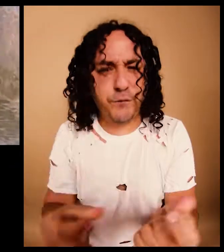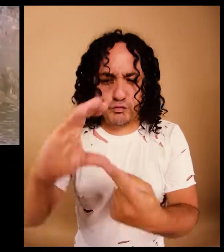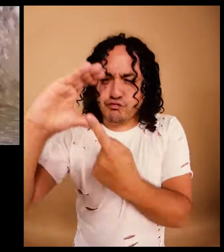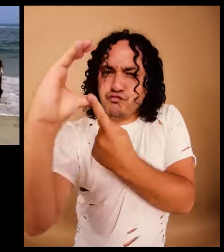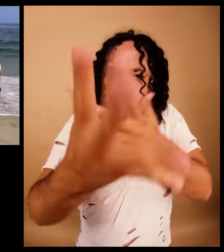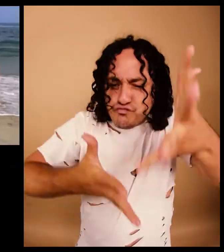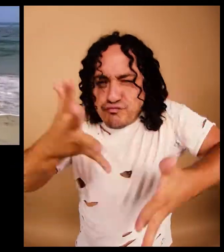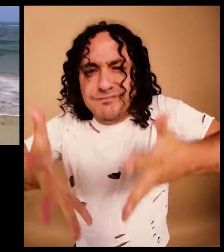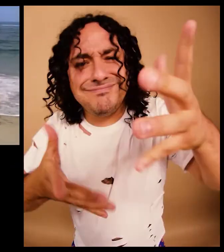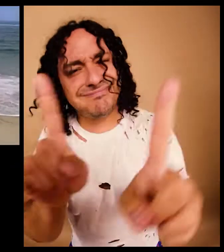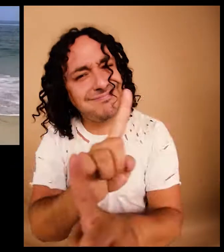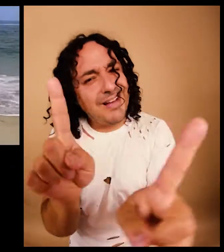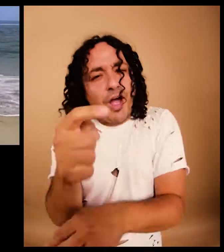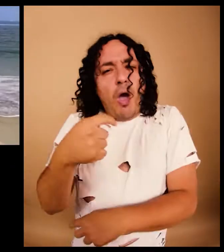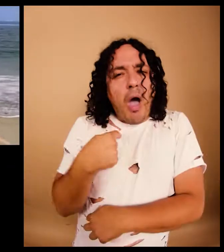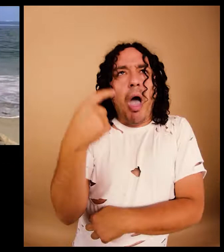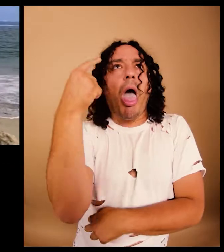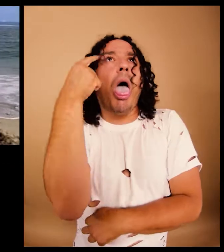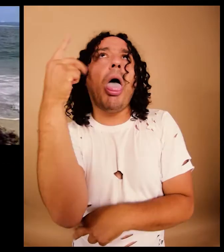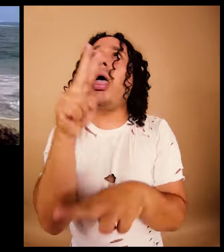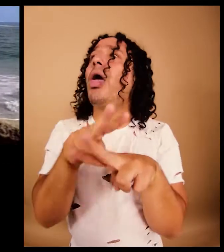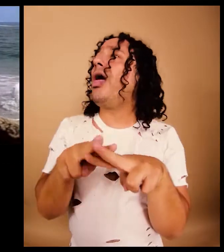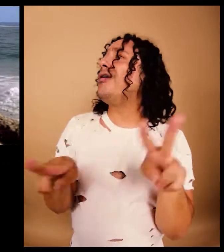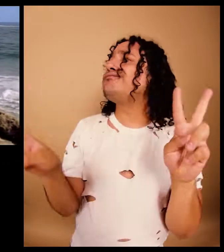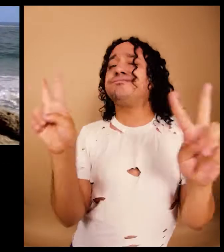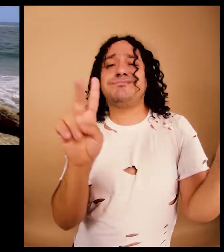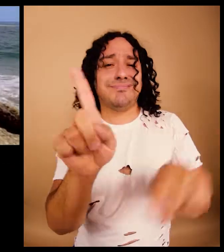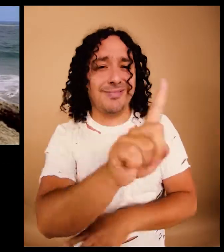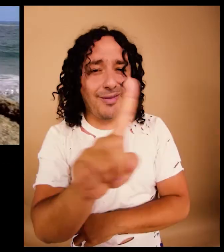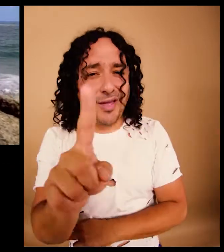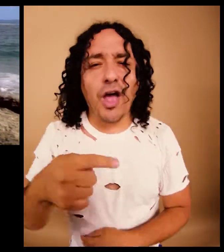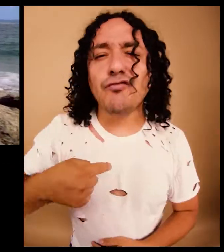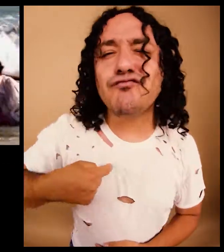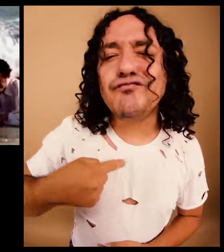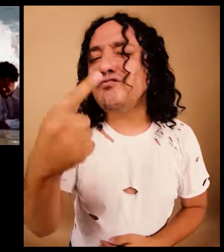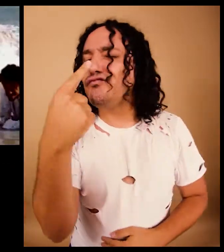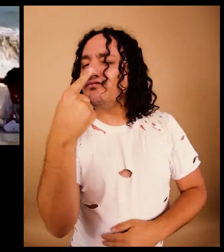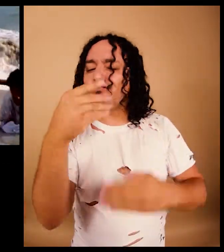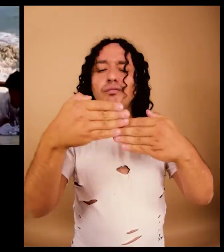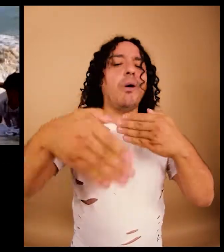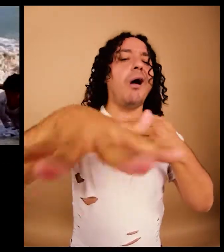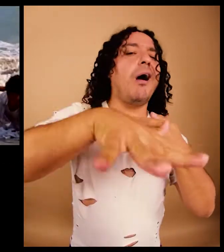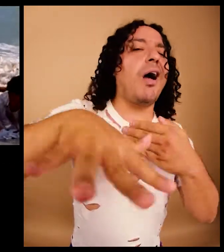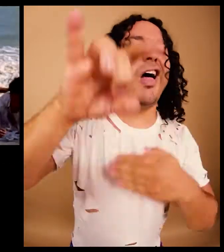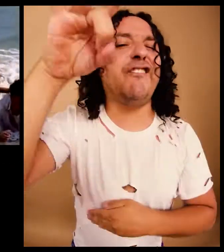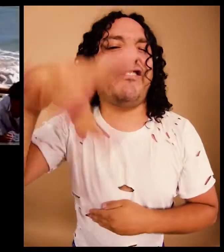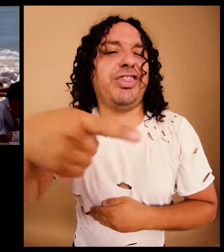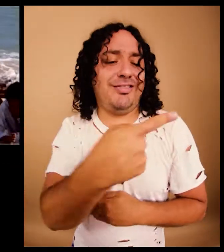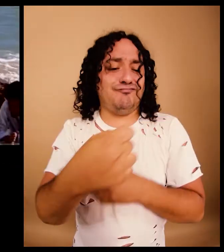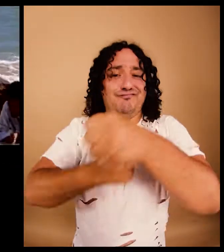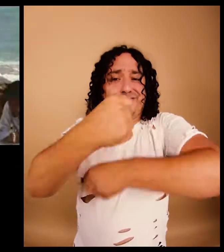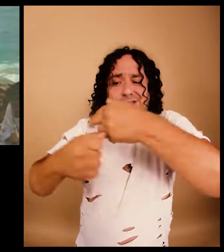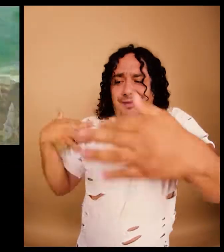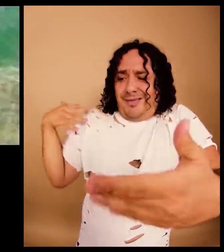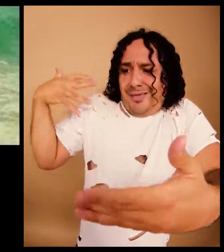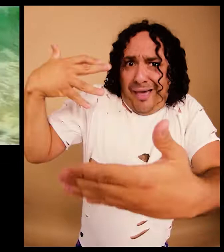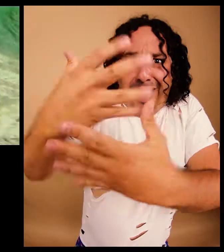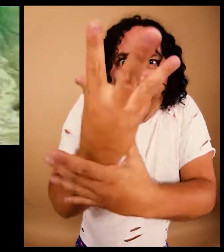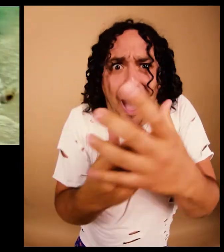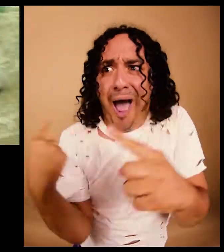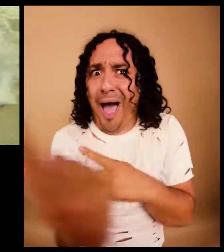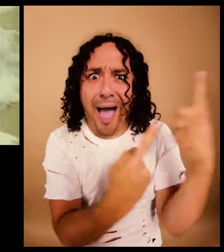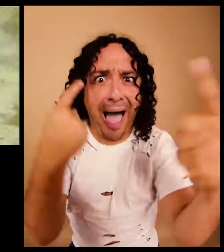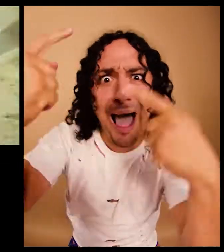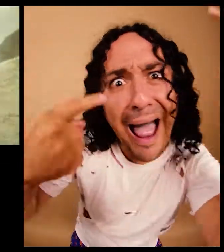soy el indicado para hablar de cultura. No vivo siempre con mi mente en la luna, pero creo saber lo que va a suceder.